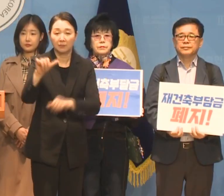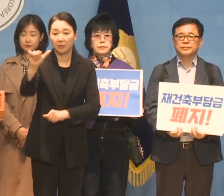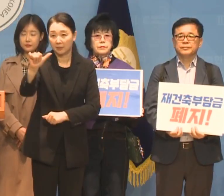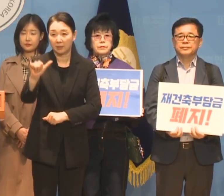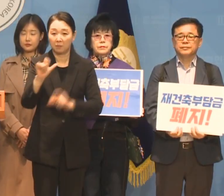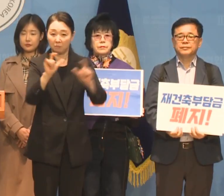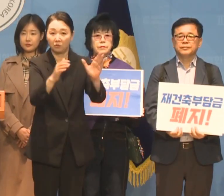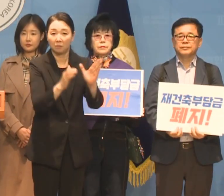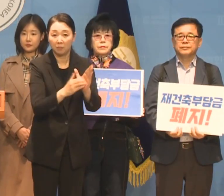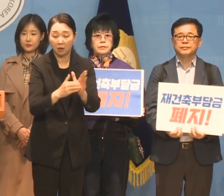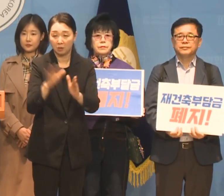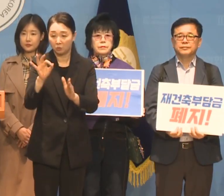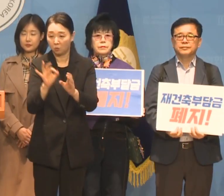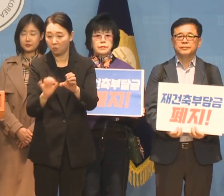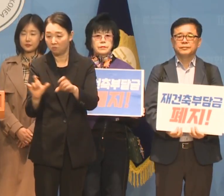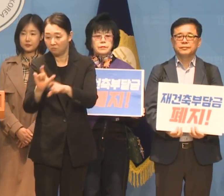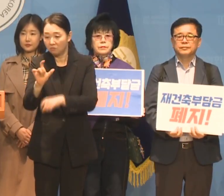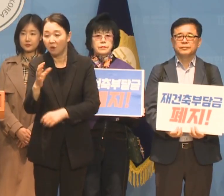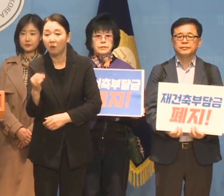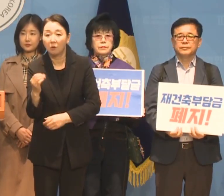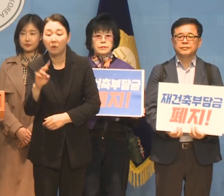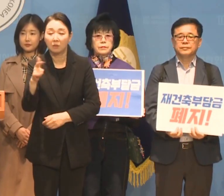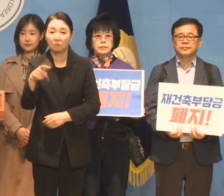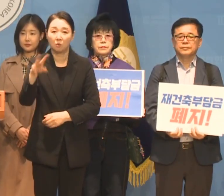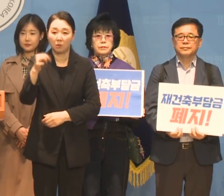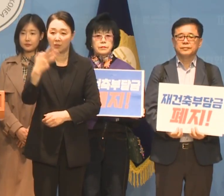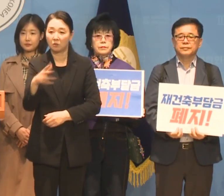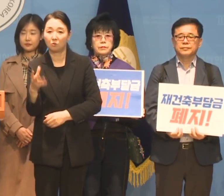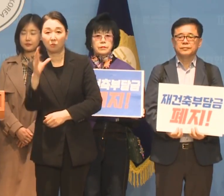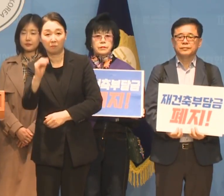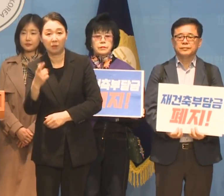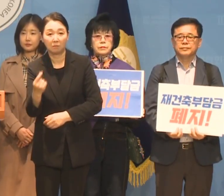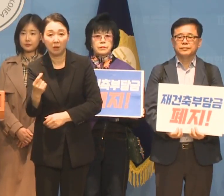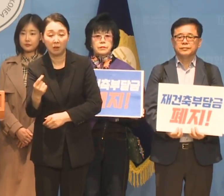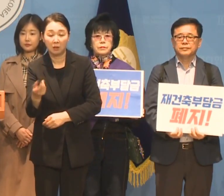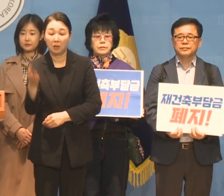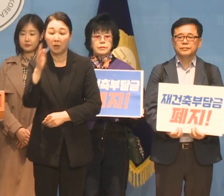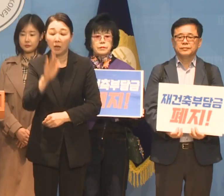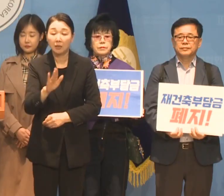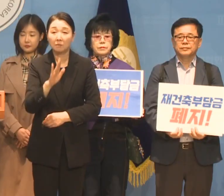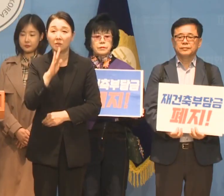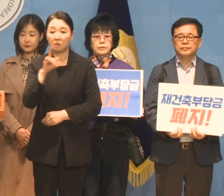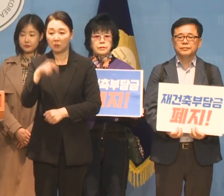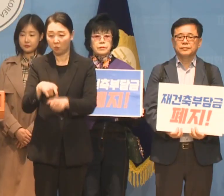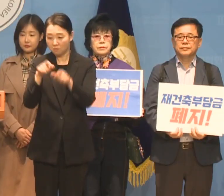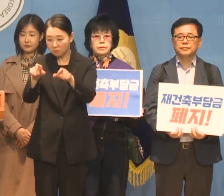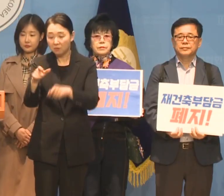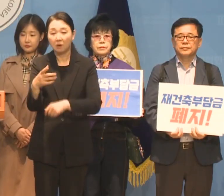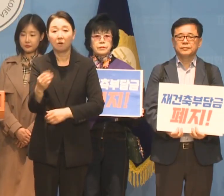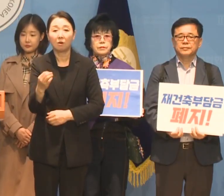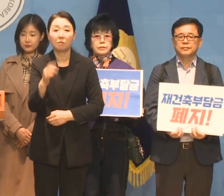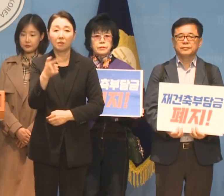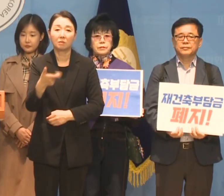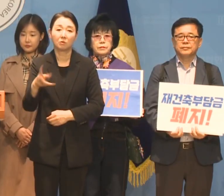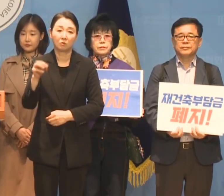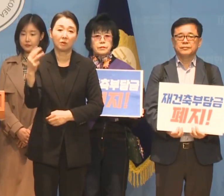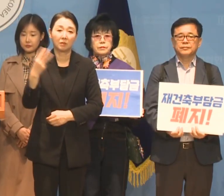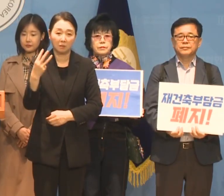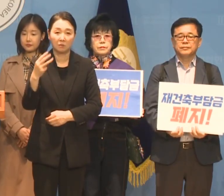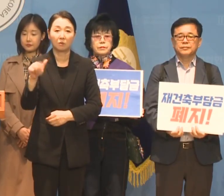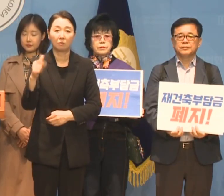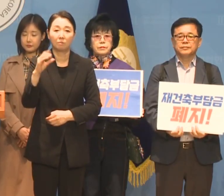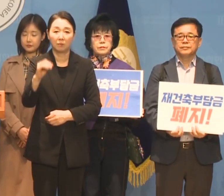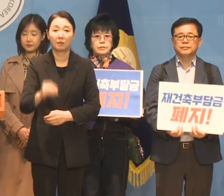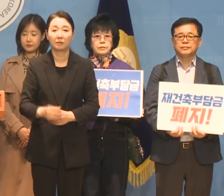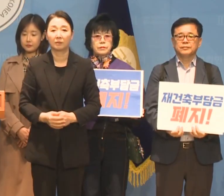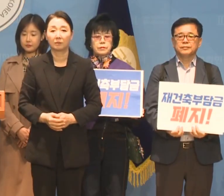됐고 부과 금액도 25억 4,900만 원이지만 실제로 징수된 금액은 16억